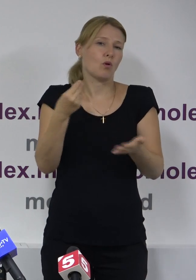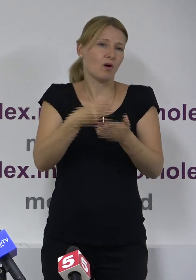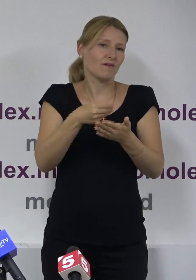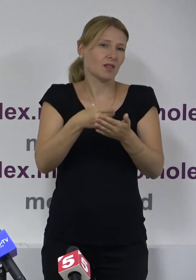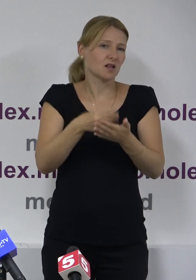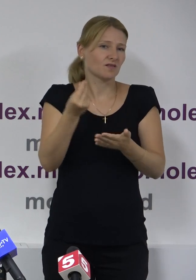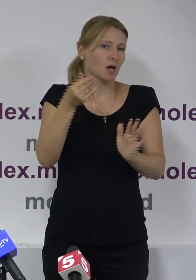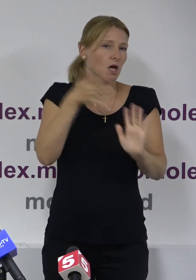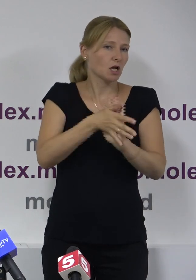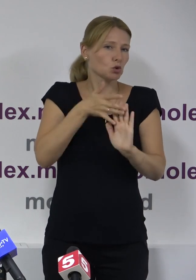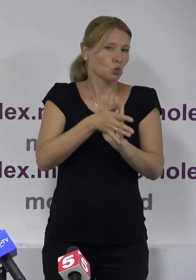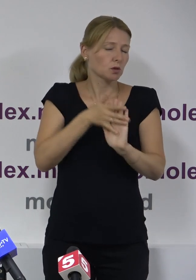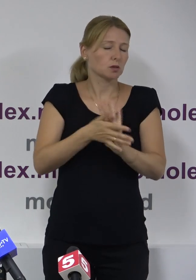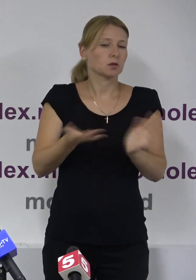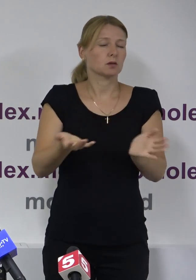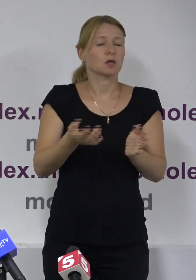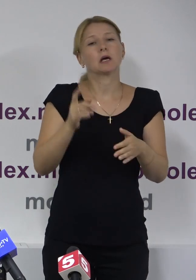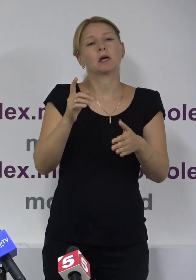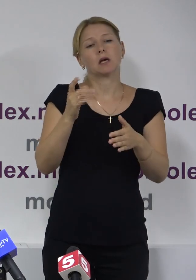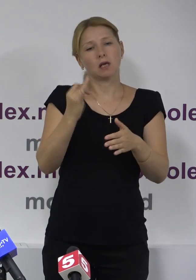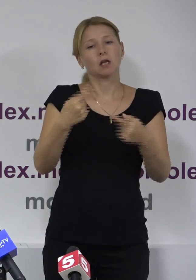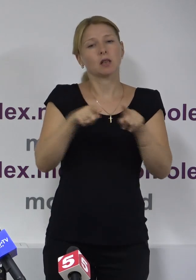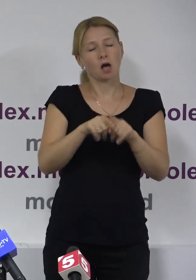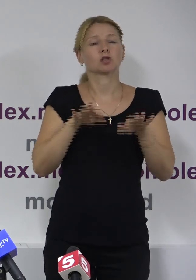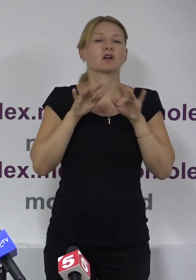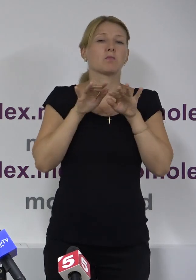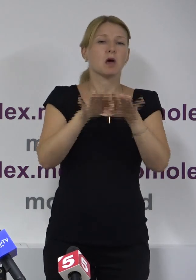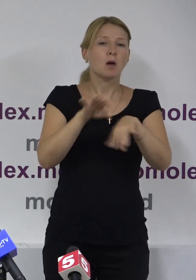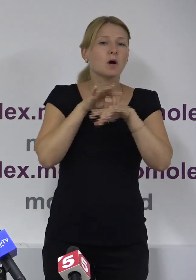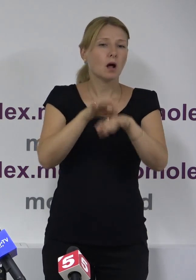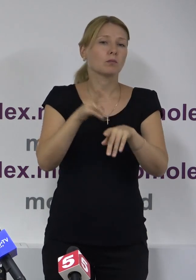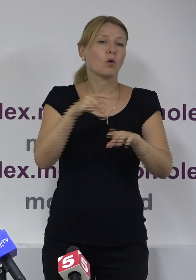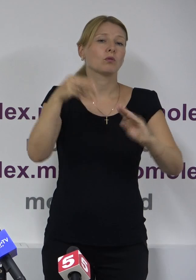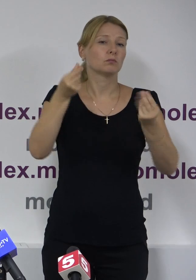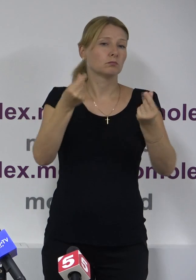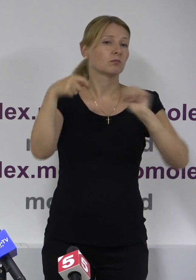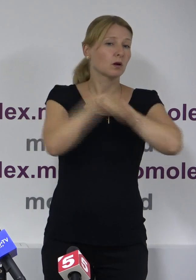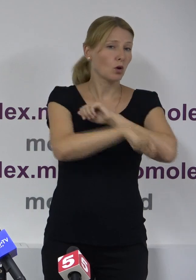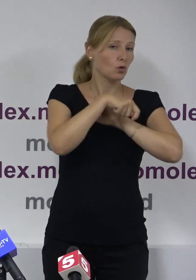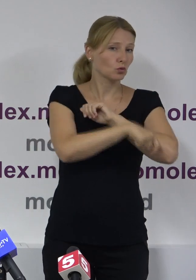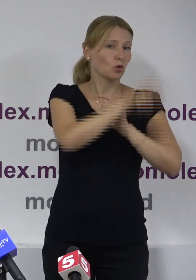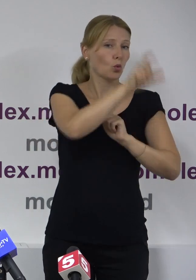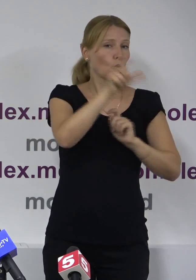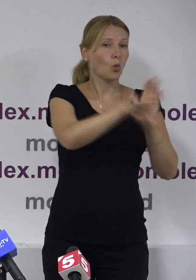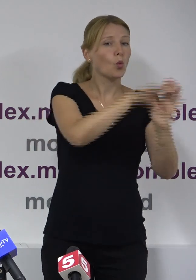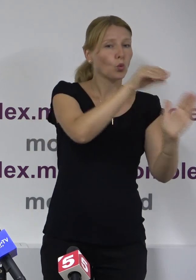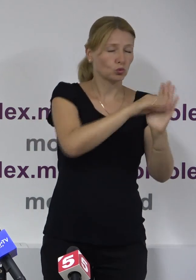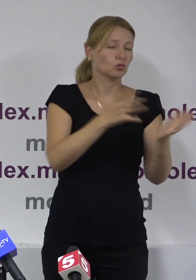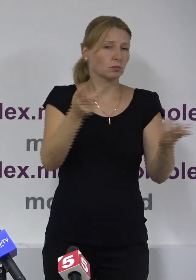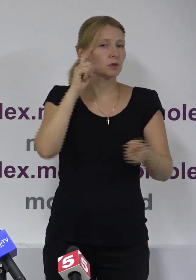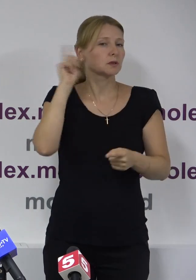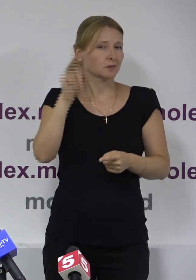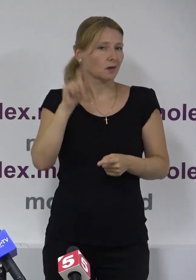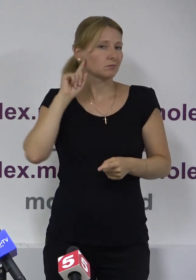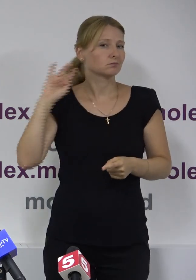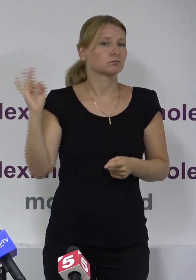deja, chiar și la această etapă, sau activități cu potențial de corupere a alegătorilor, așa cum tradițional denumim